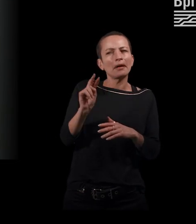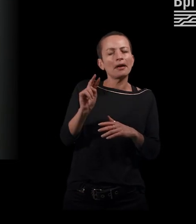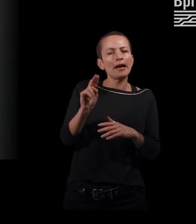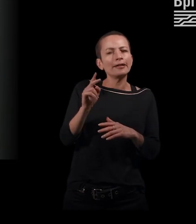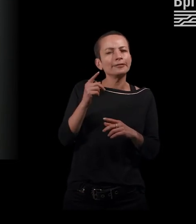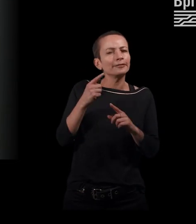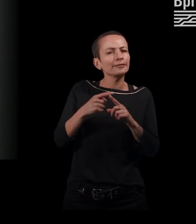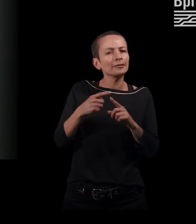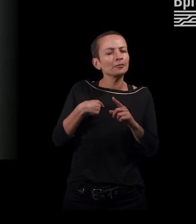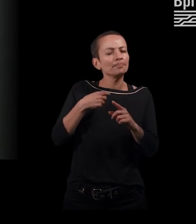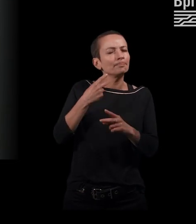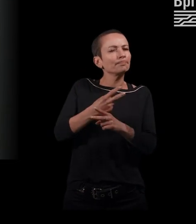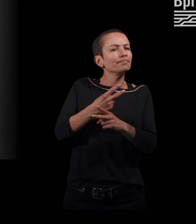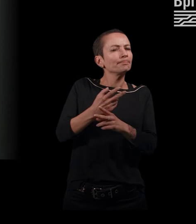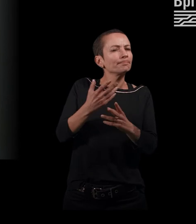n'avais pas remarqué.